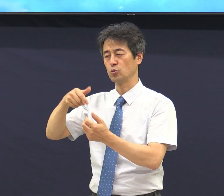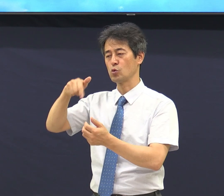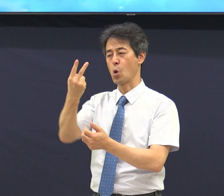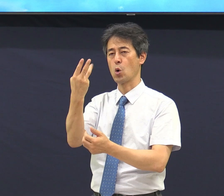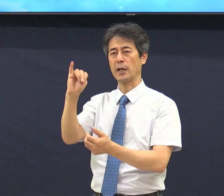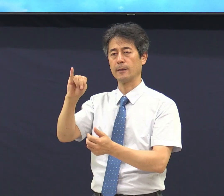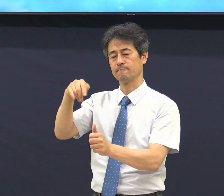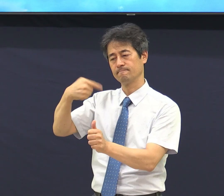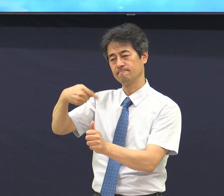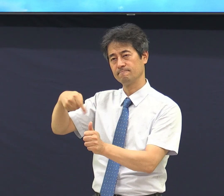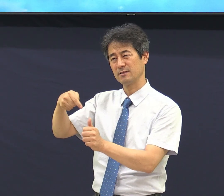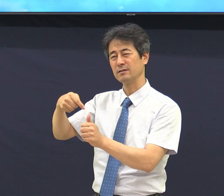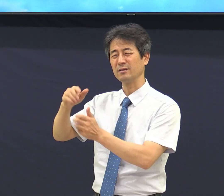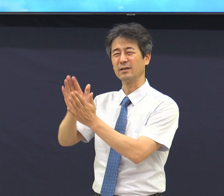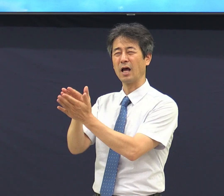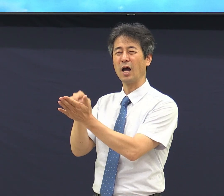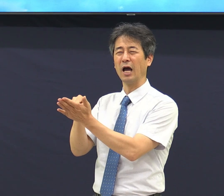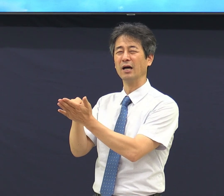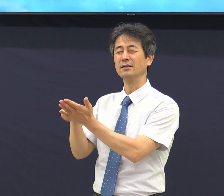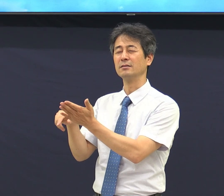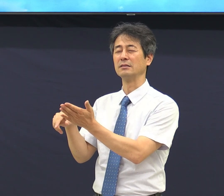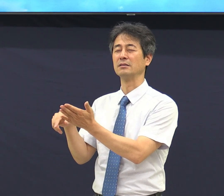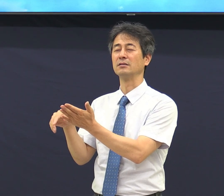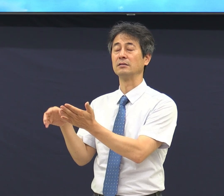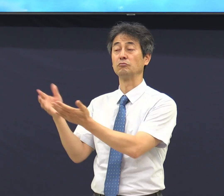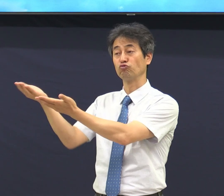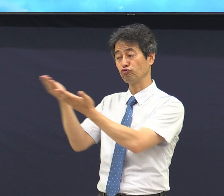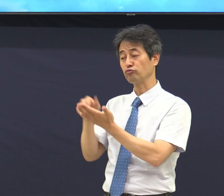관련 교리를 항상 가르치는